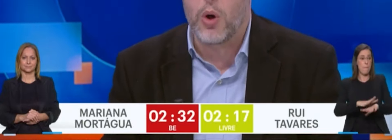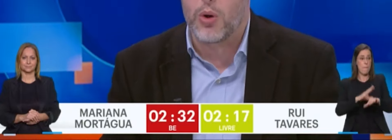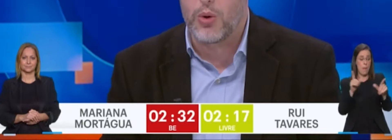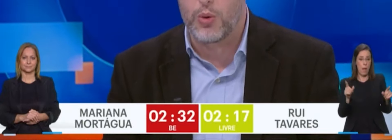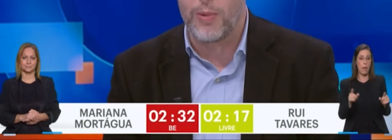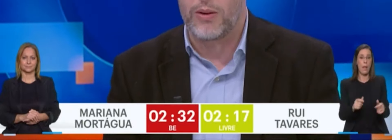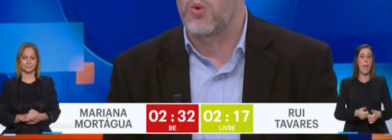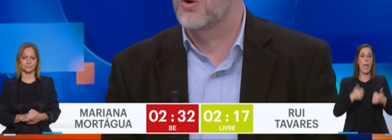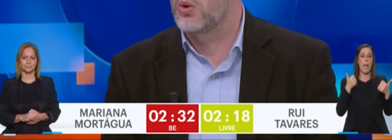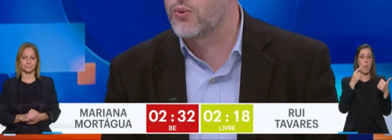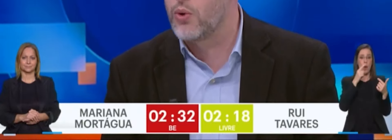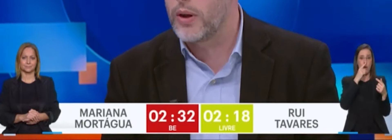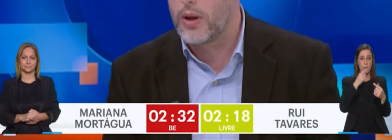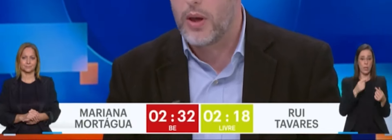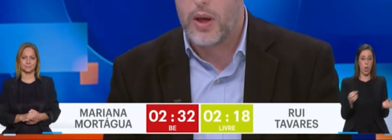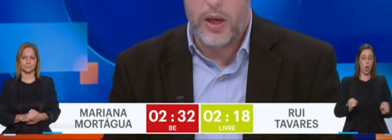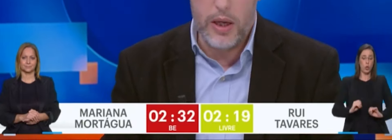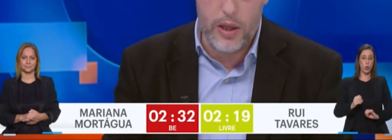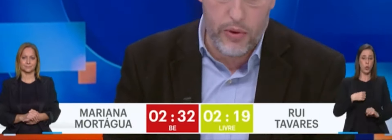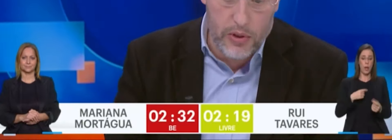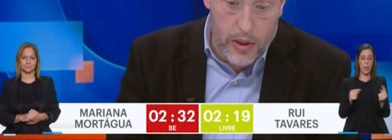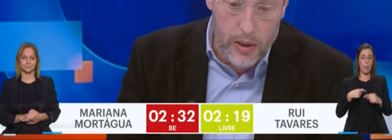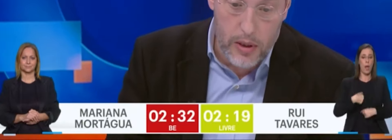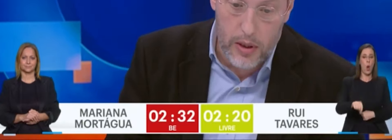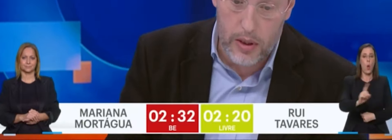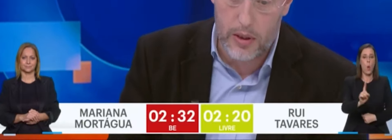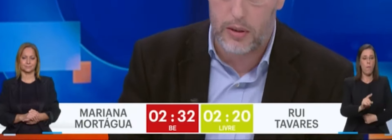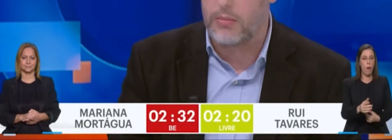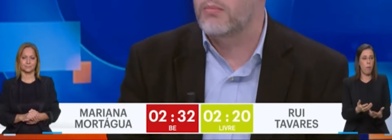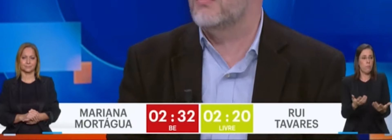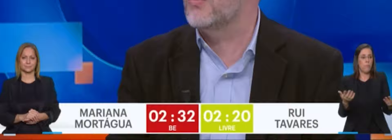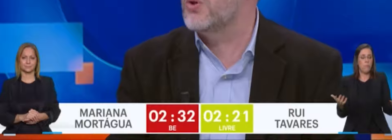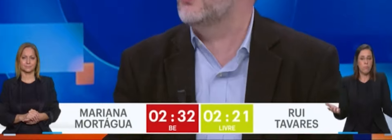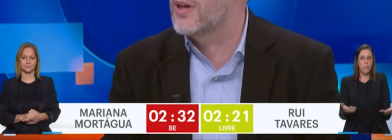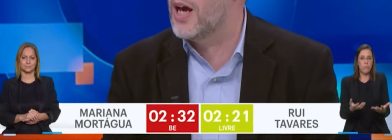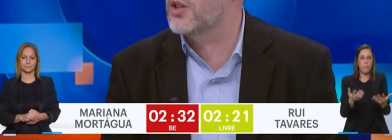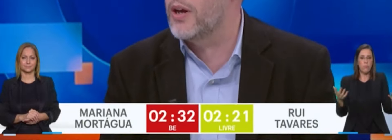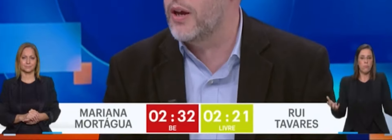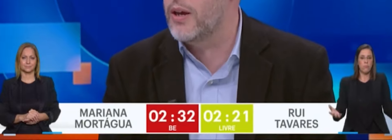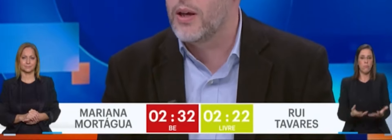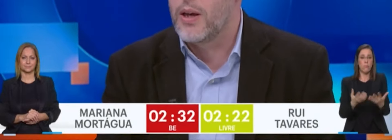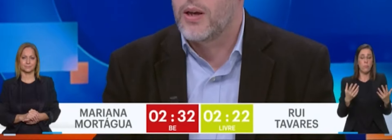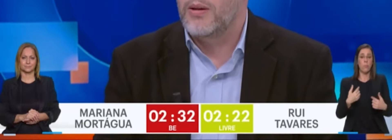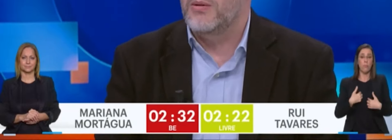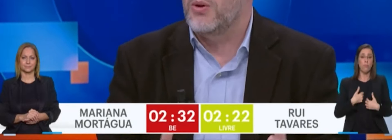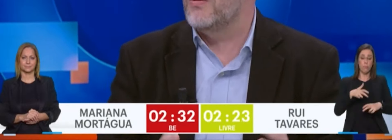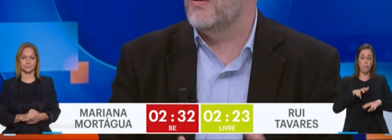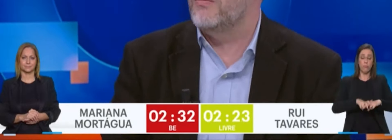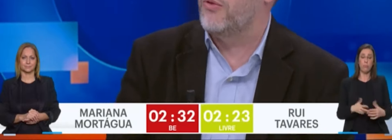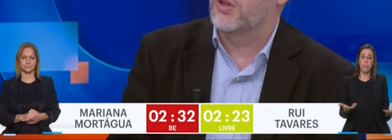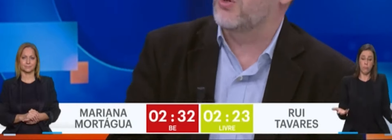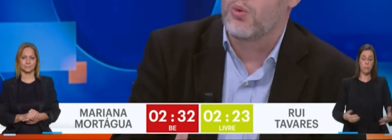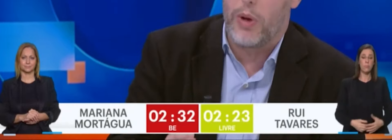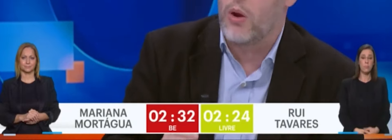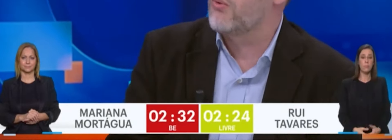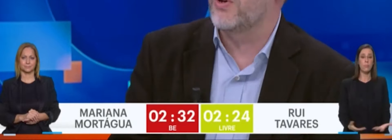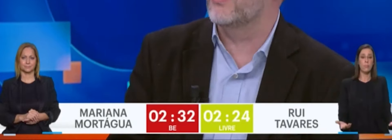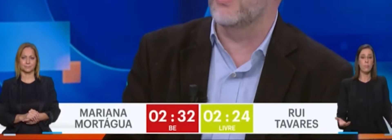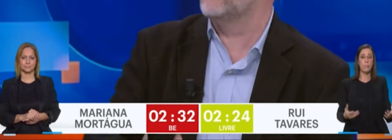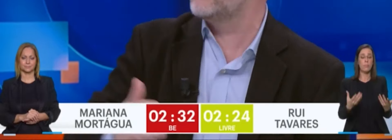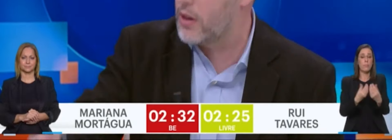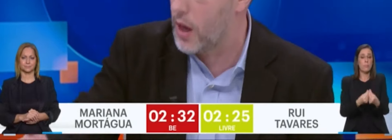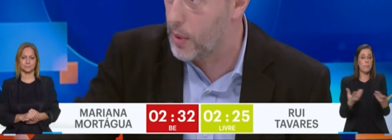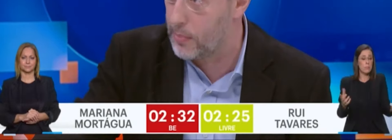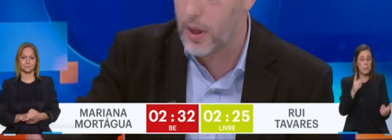é sempre melhor do que um debate ao qual não se foi e devo dizer que e lá estarei e frente a Nuno Melo